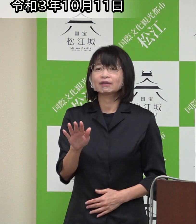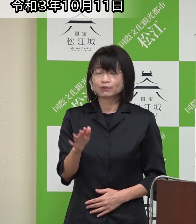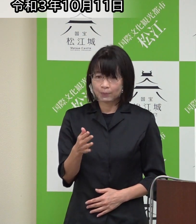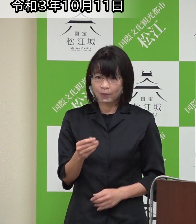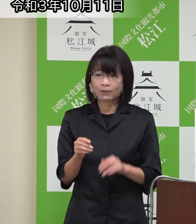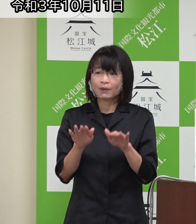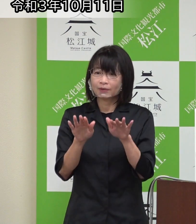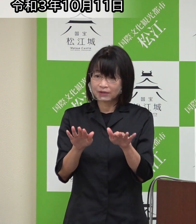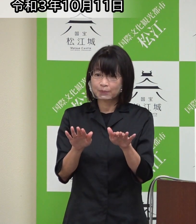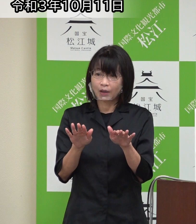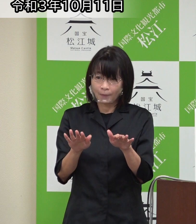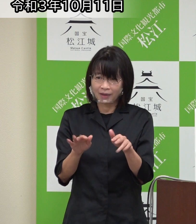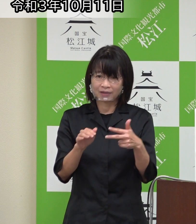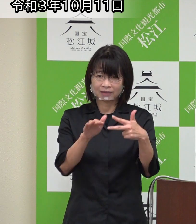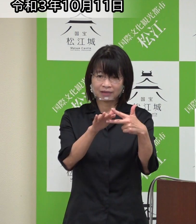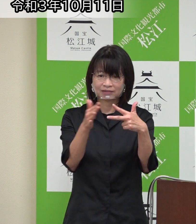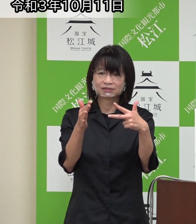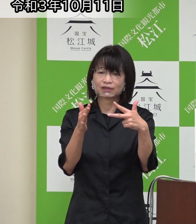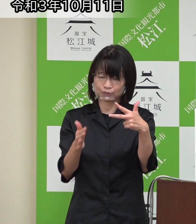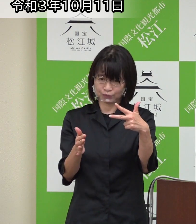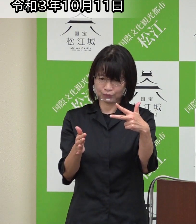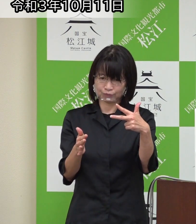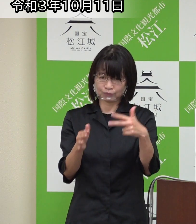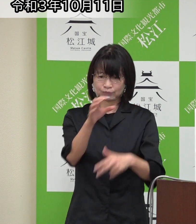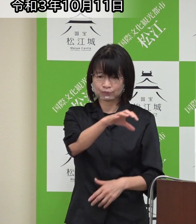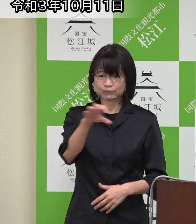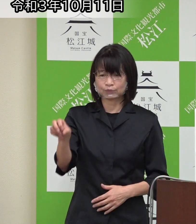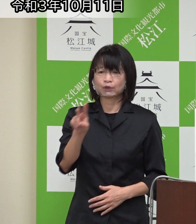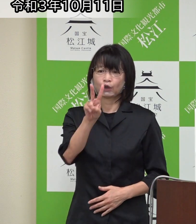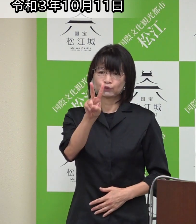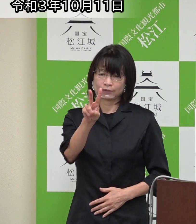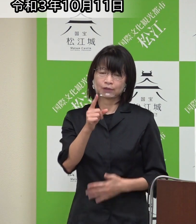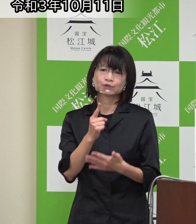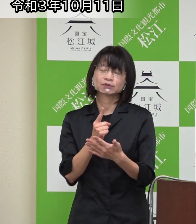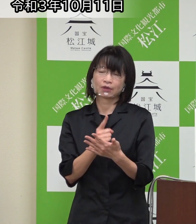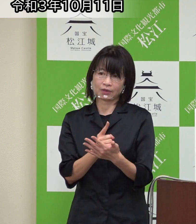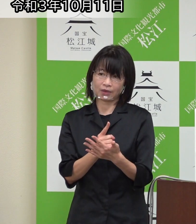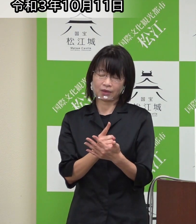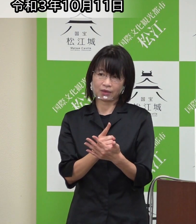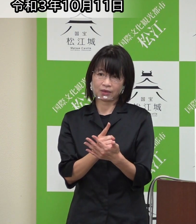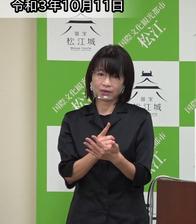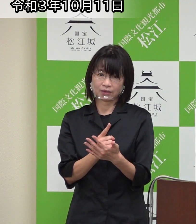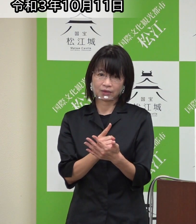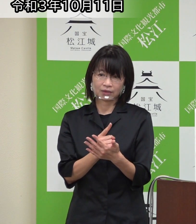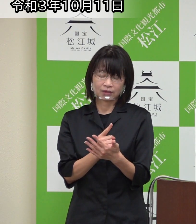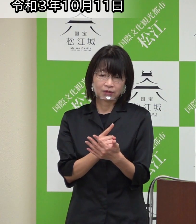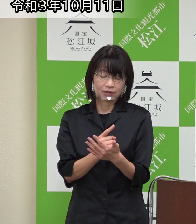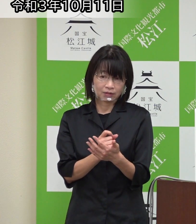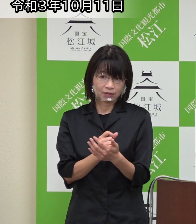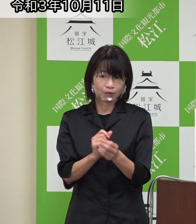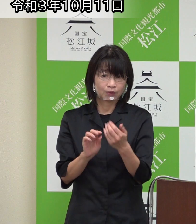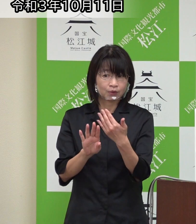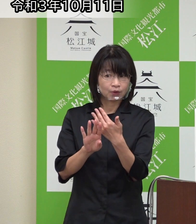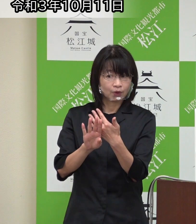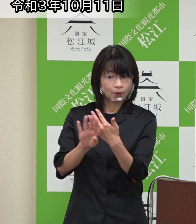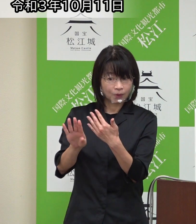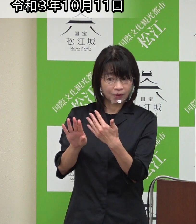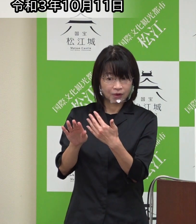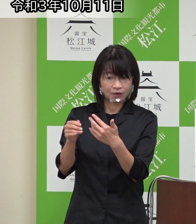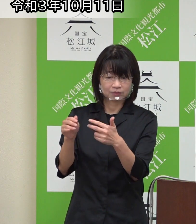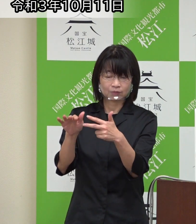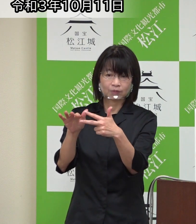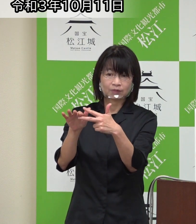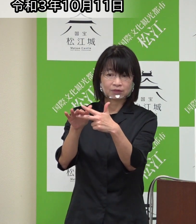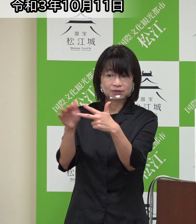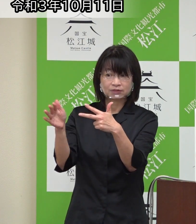としてはですね、この2つしかもいろんな条件がついているという形になっているんですが、もしまたこれを機にですね、施設を運営され